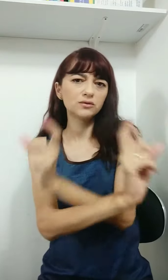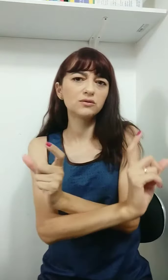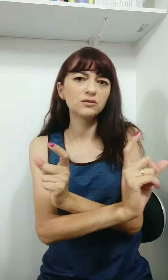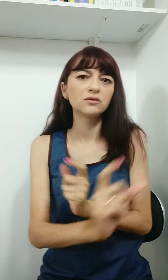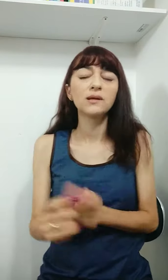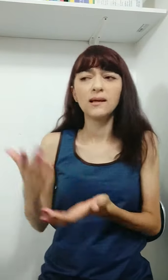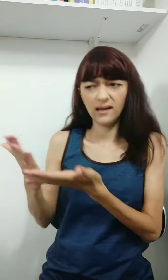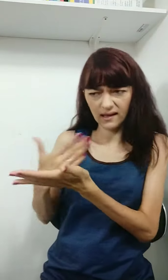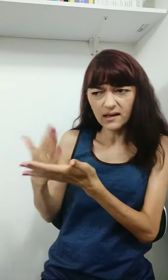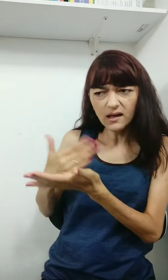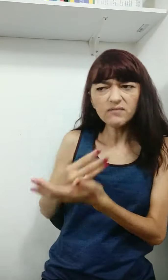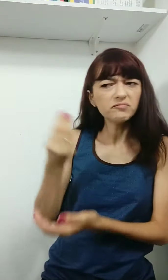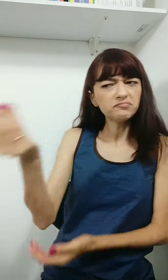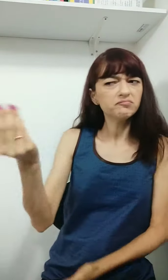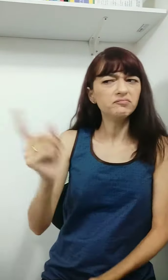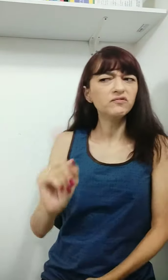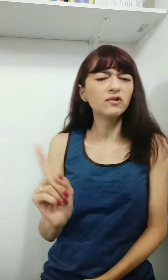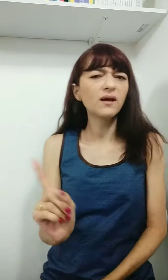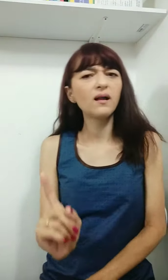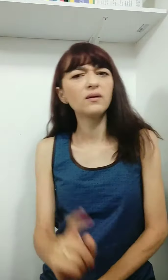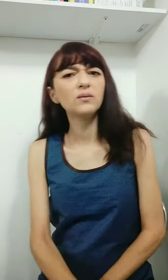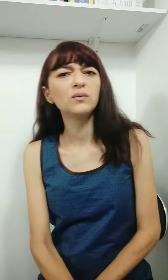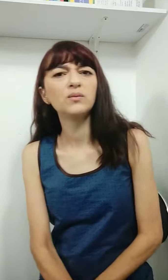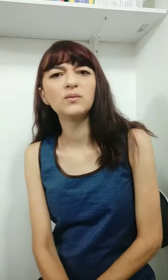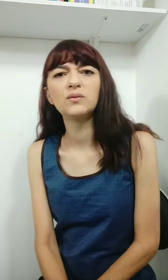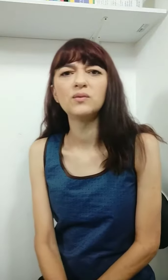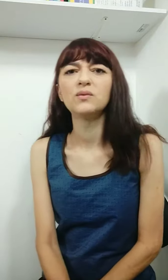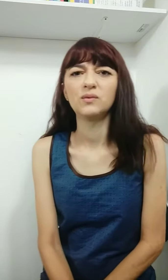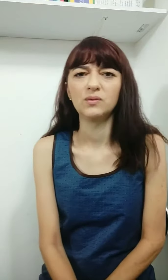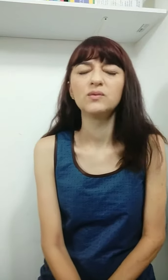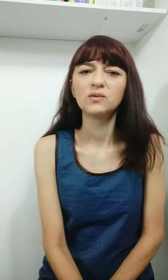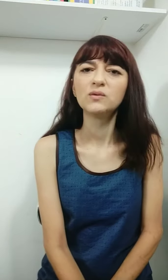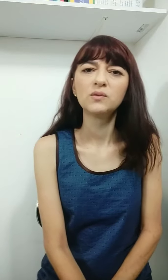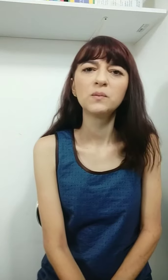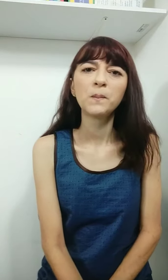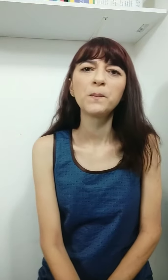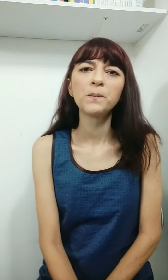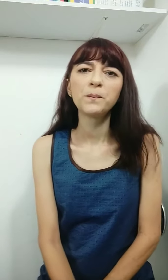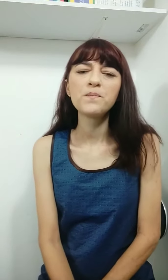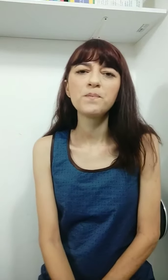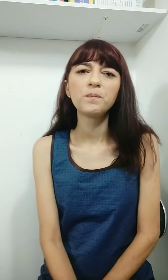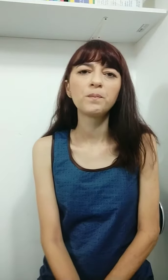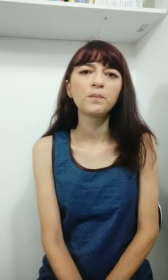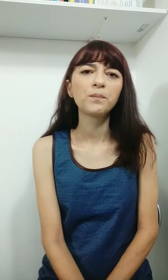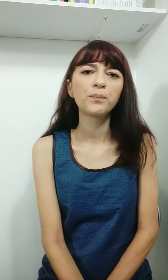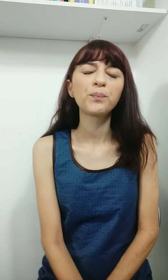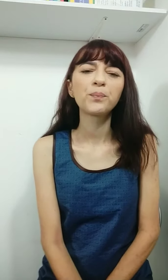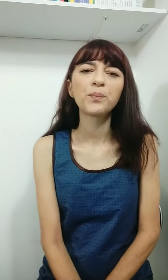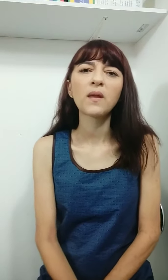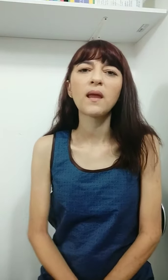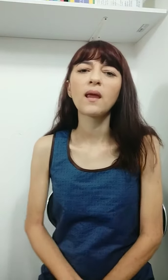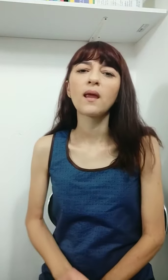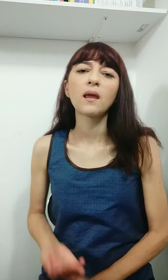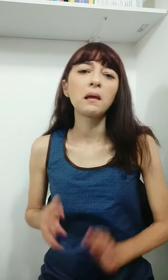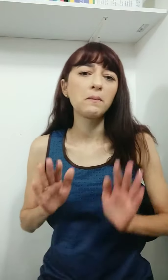vou entregar não, tá? Então vejam que eu posso mudar a ordem aqui dos sinais, tá? Eu posso fazer tanto não vou entregar